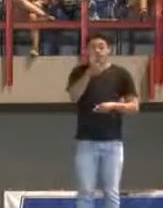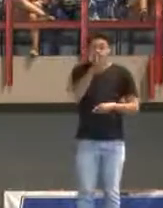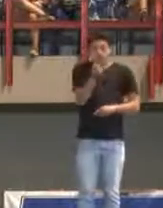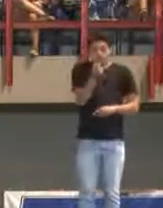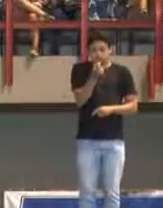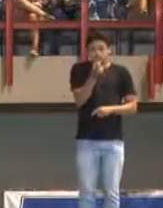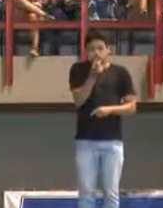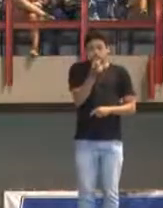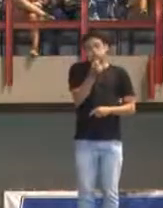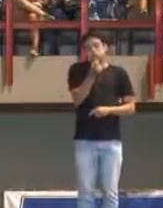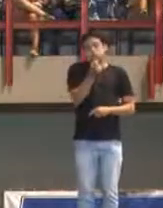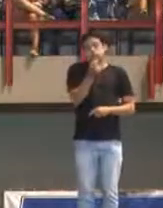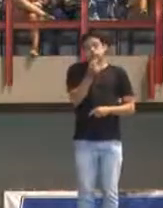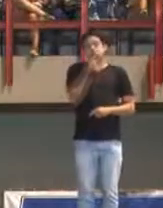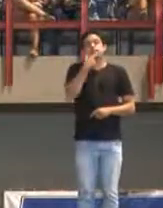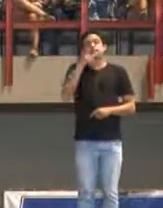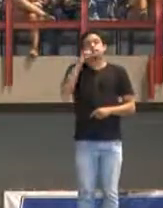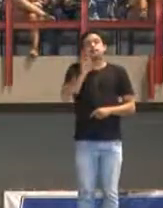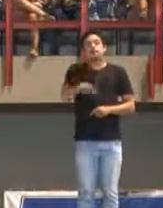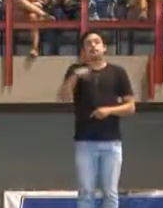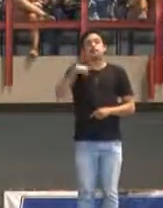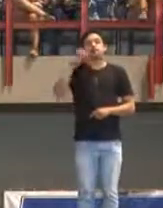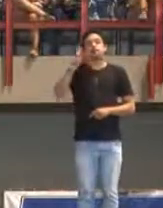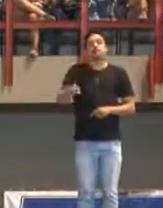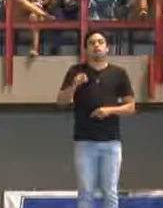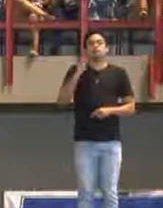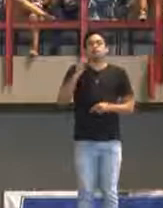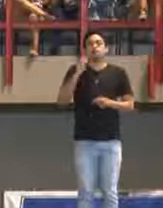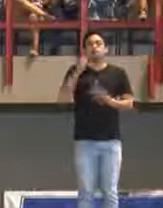termos, quem são os termos centrais?